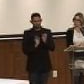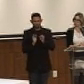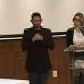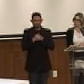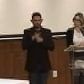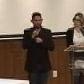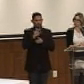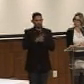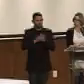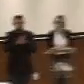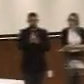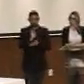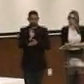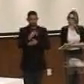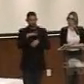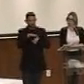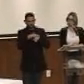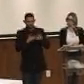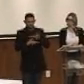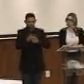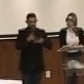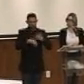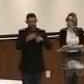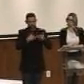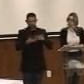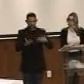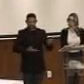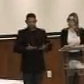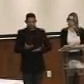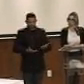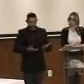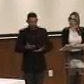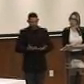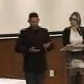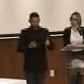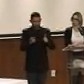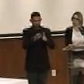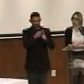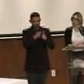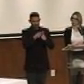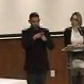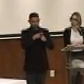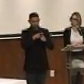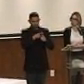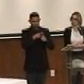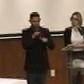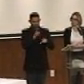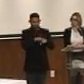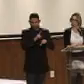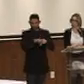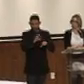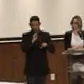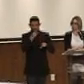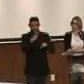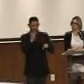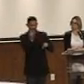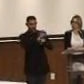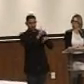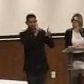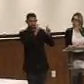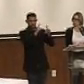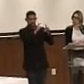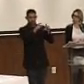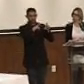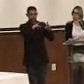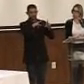omiti de conversar com os servidores. O primeiro movimento que foi feito, inclusive botaram fotos na internet